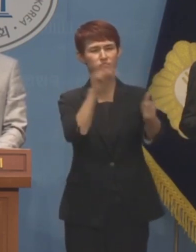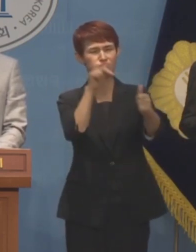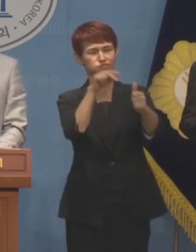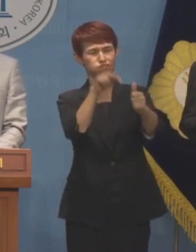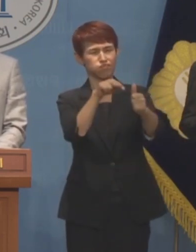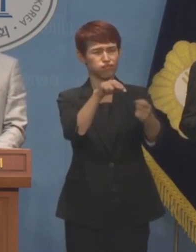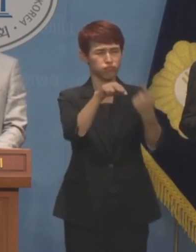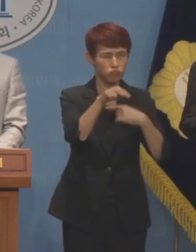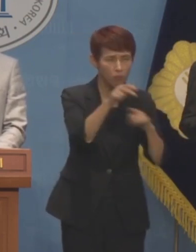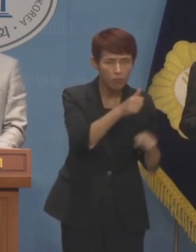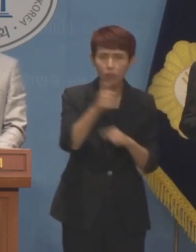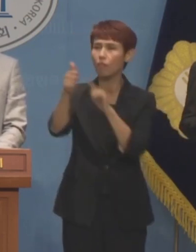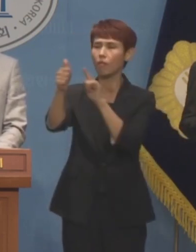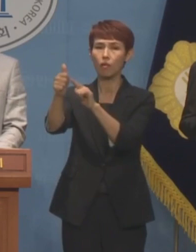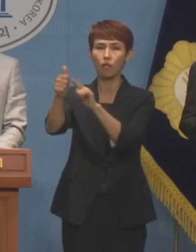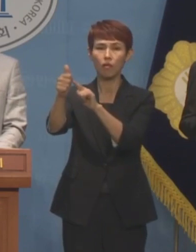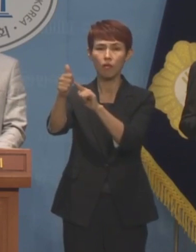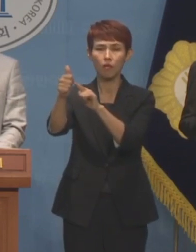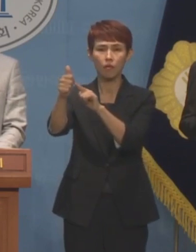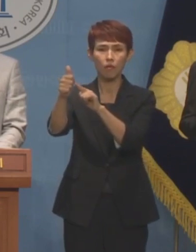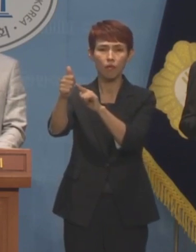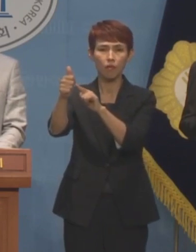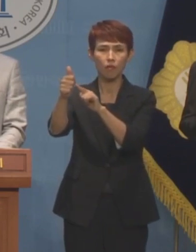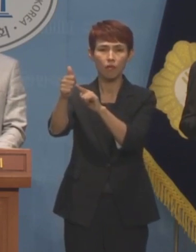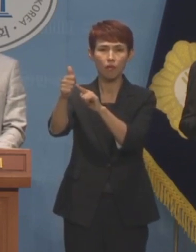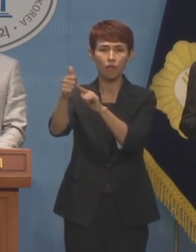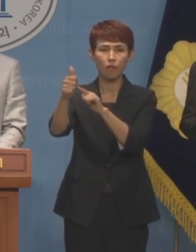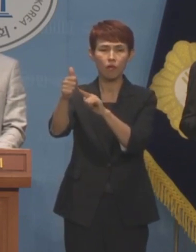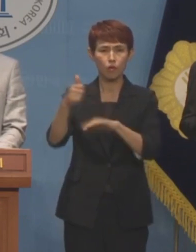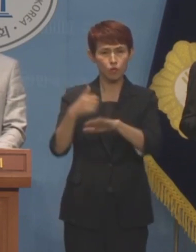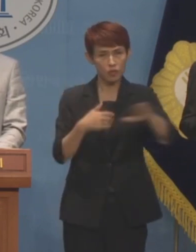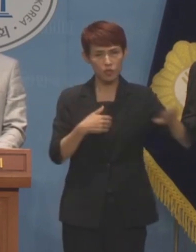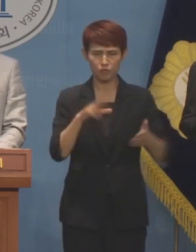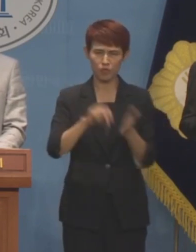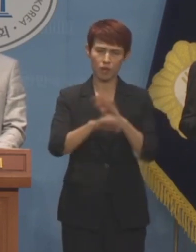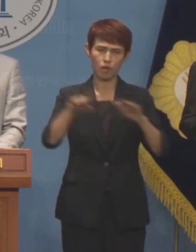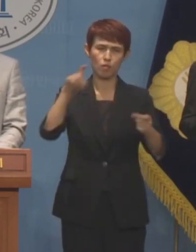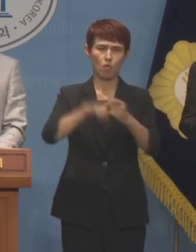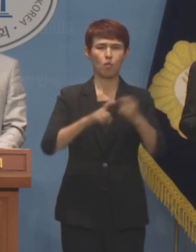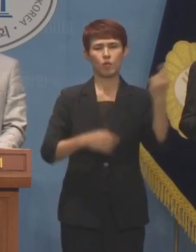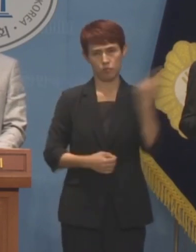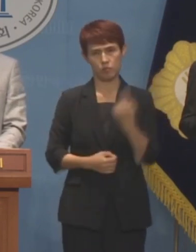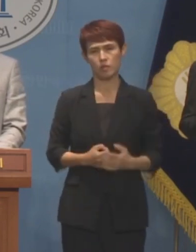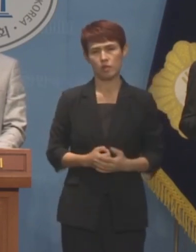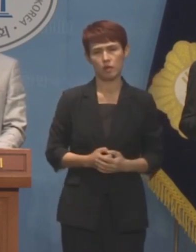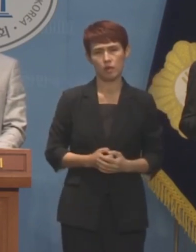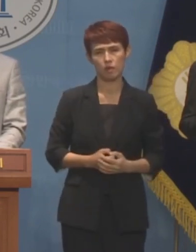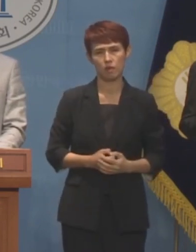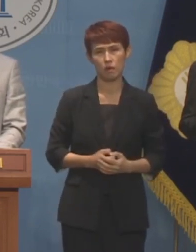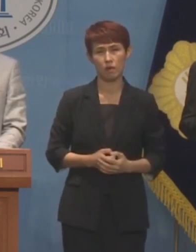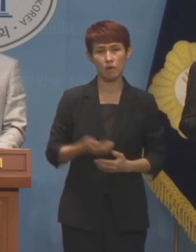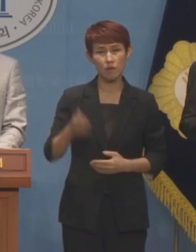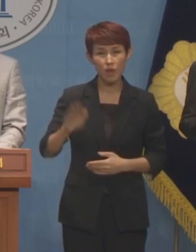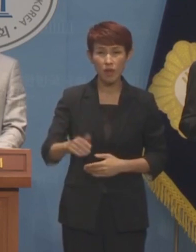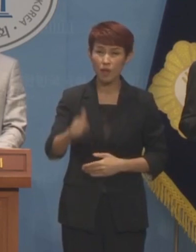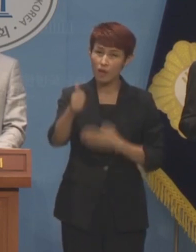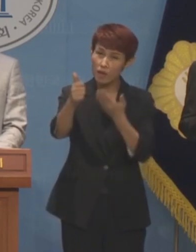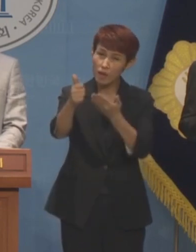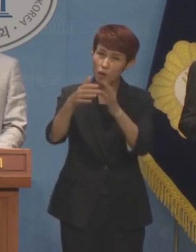당신이, 우리는 사퇴 촉구를 위해 이 자리에 섰습니다. 그러나 별로 기대하지는